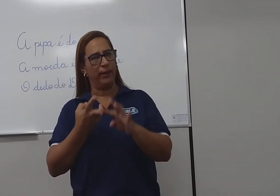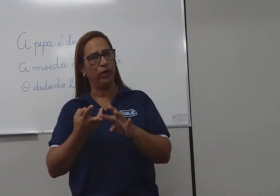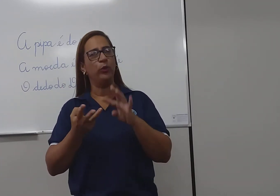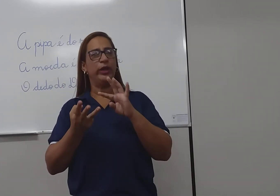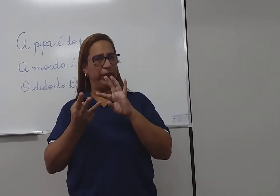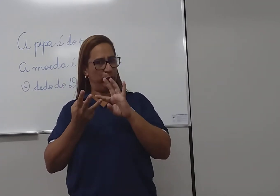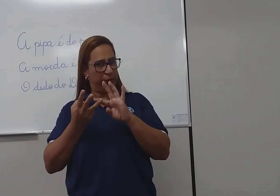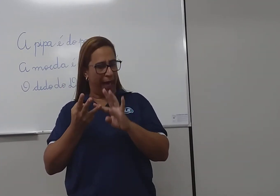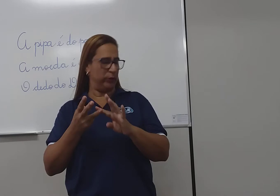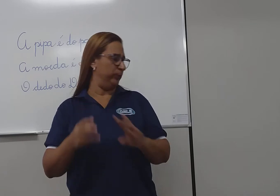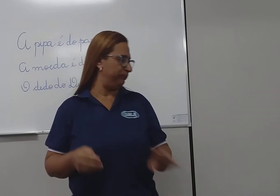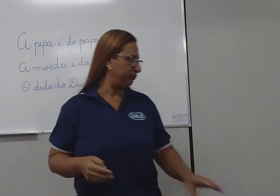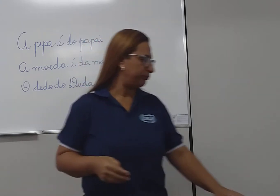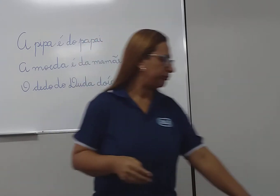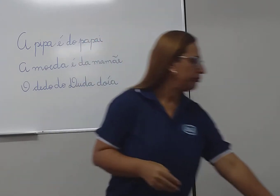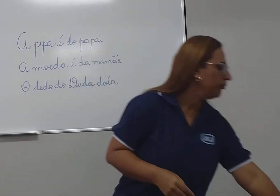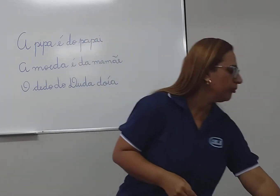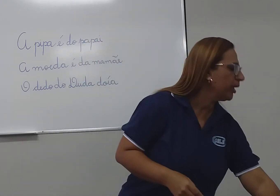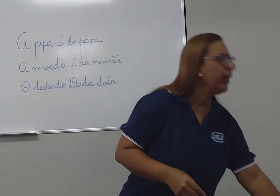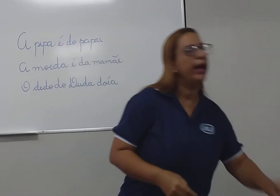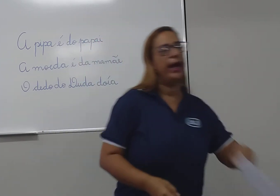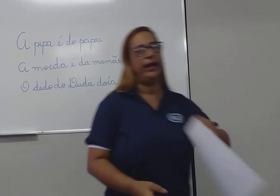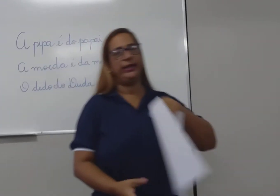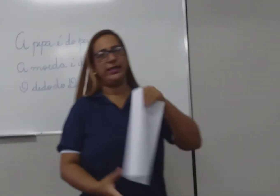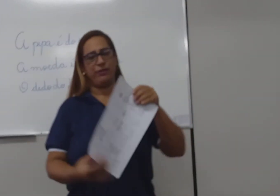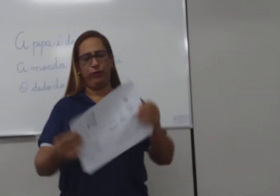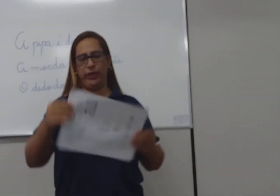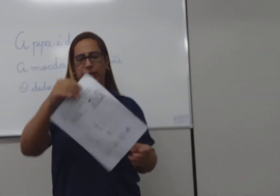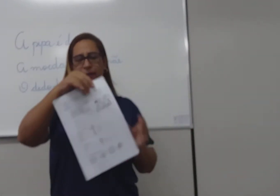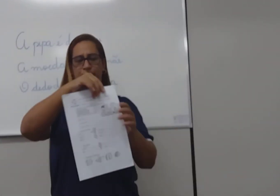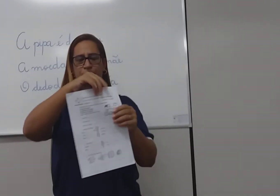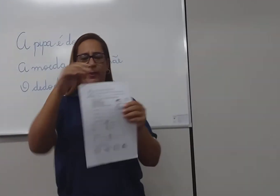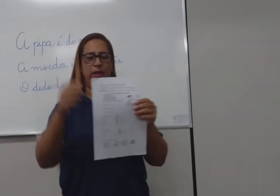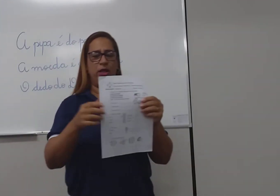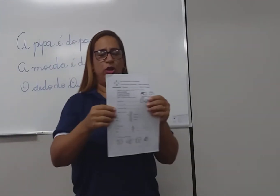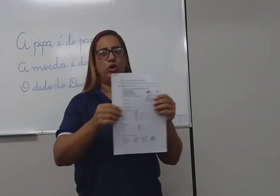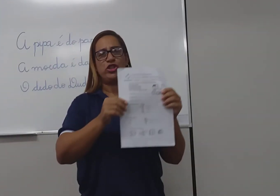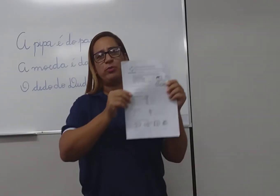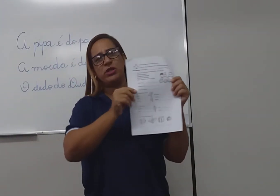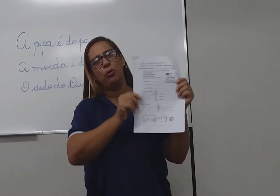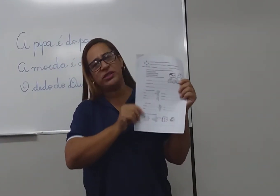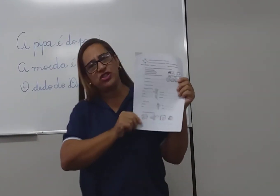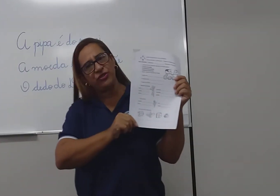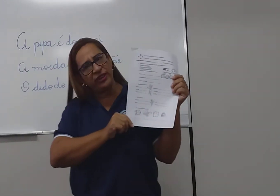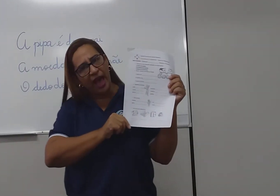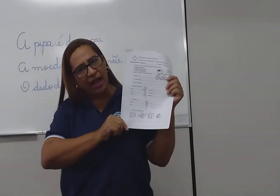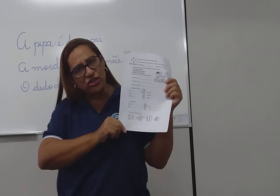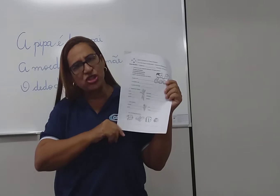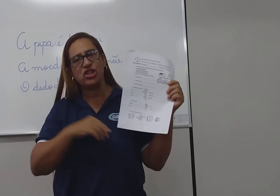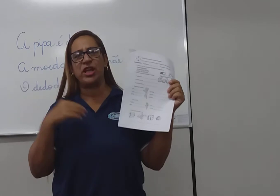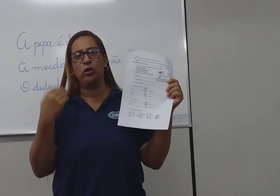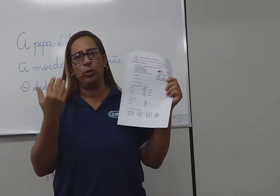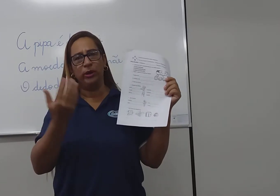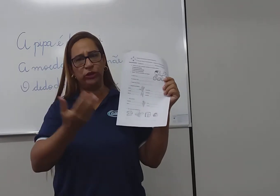mamão e do dado. Aqui nessa folhinha, nós temos algumas atividades que estão englobando as